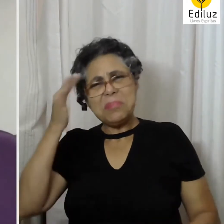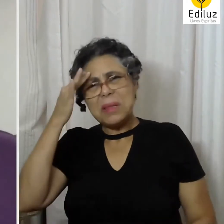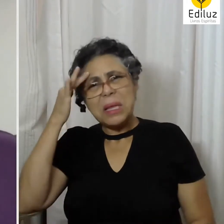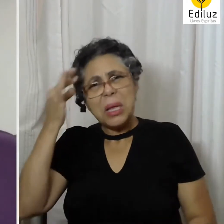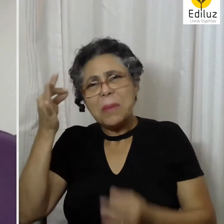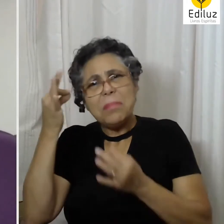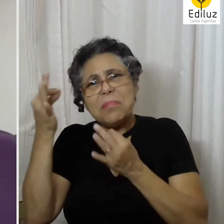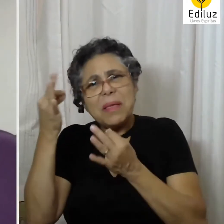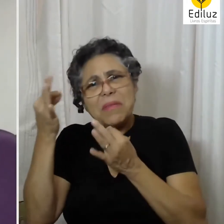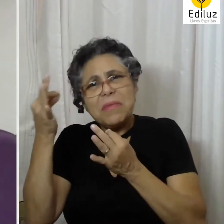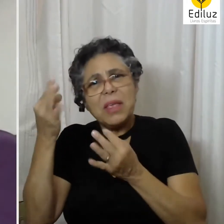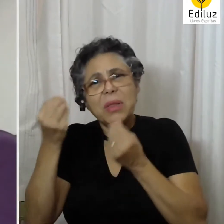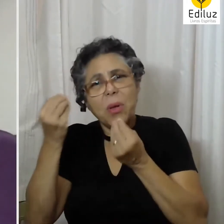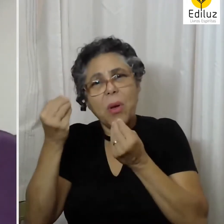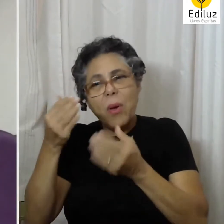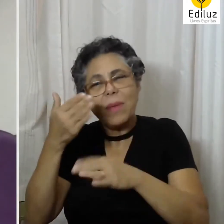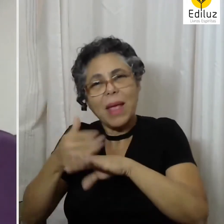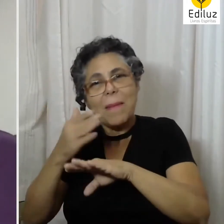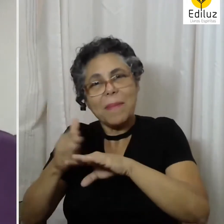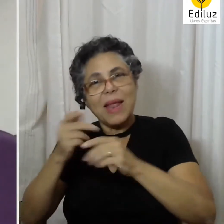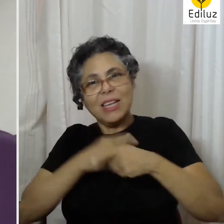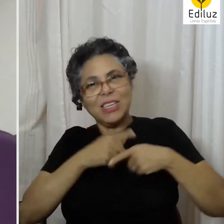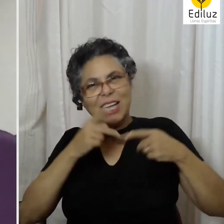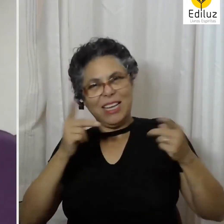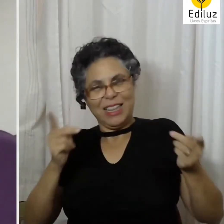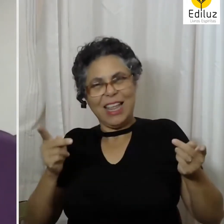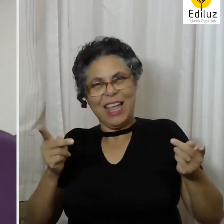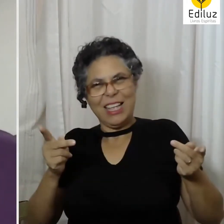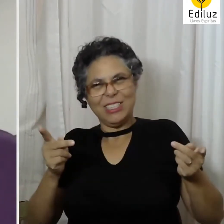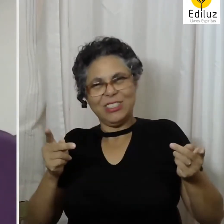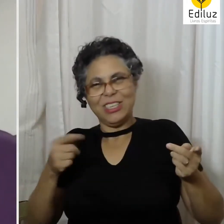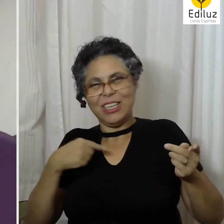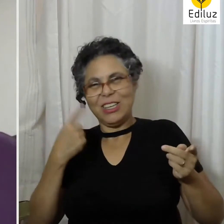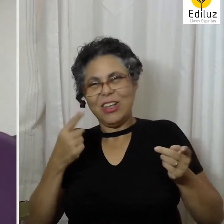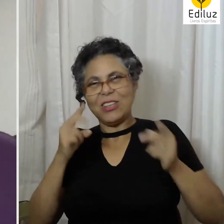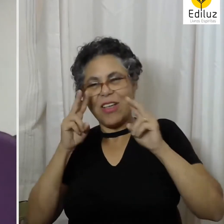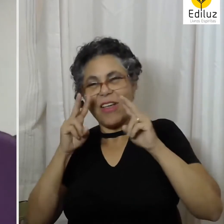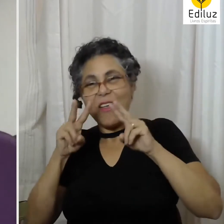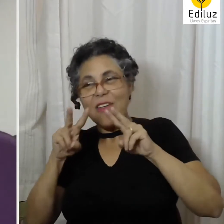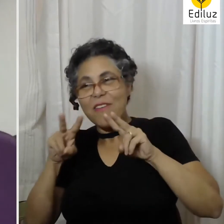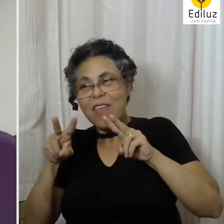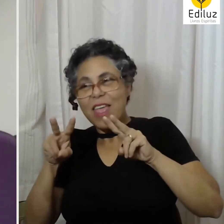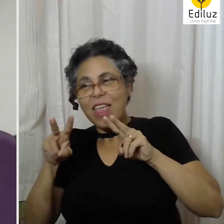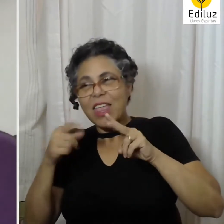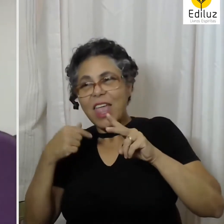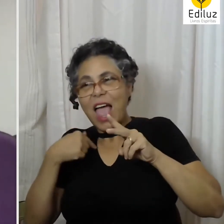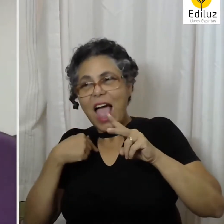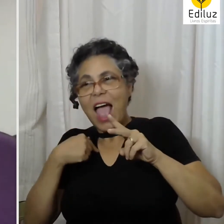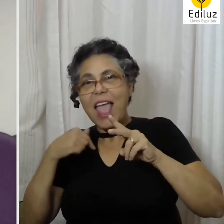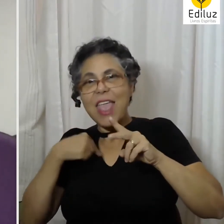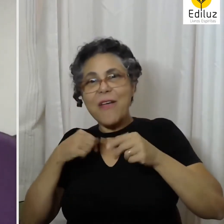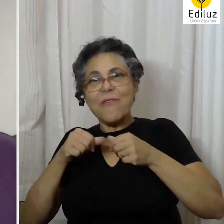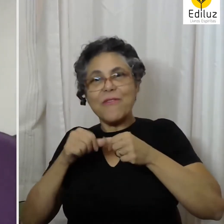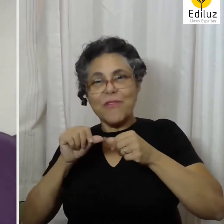da caridade, visível e perceptivelmente, nos reabastece de